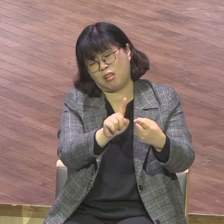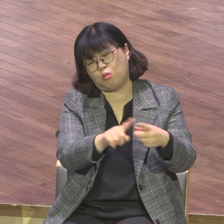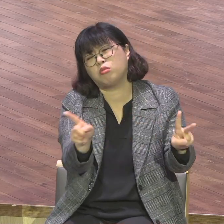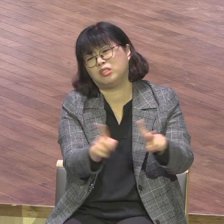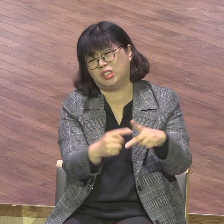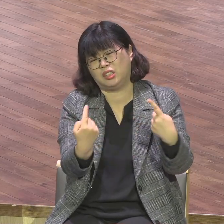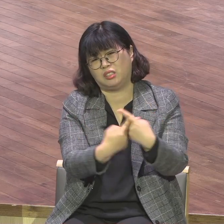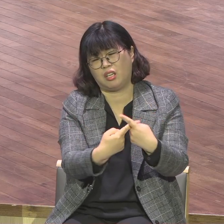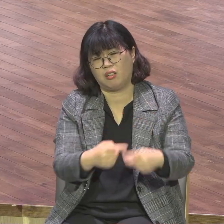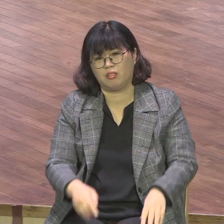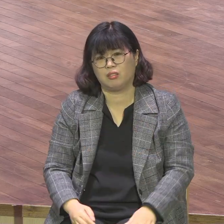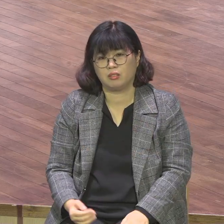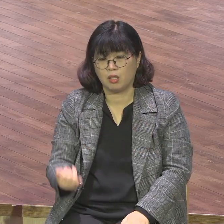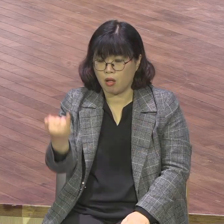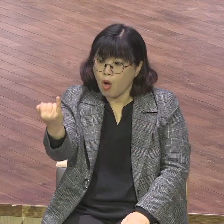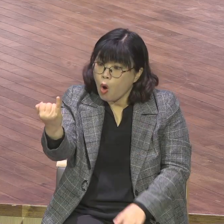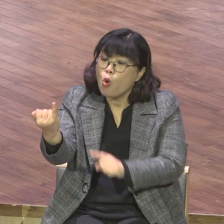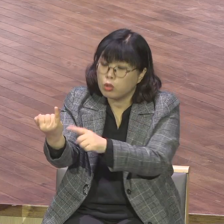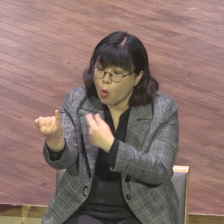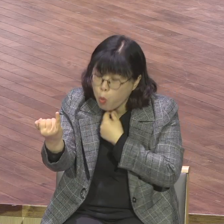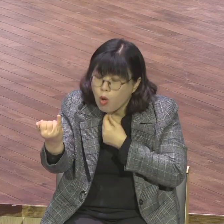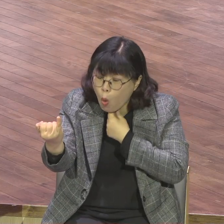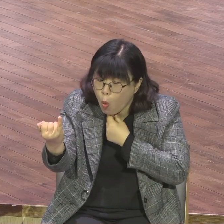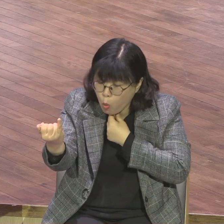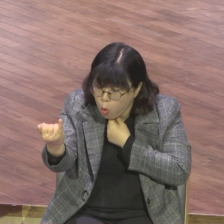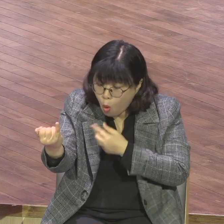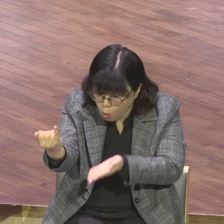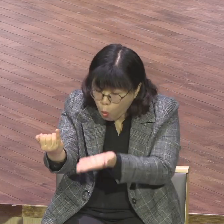그대가 원하신다면 마음으로.